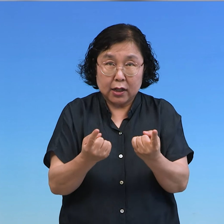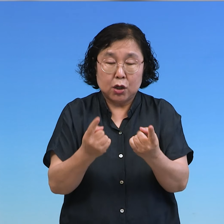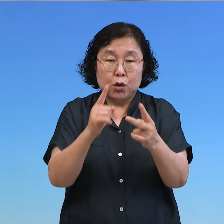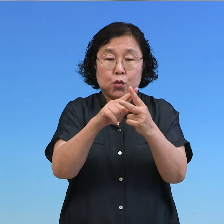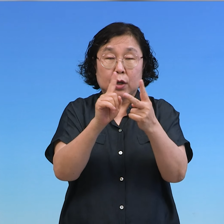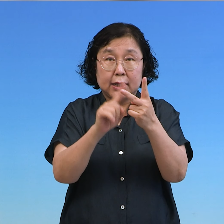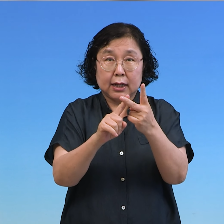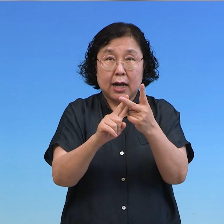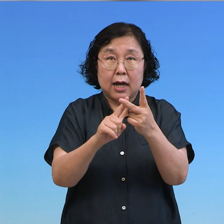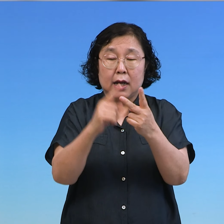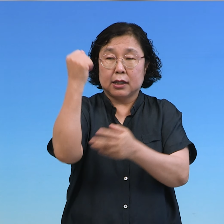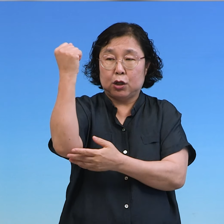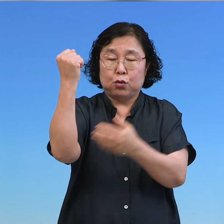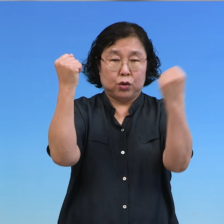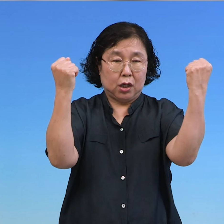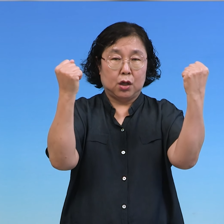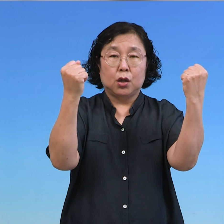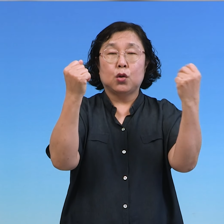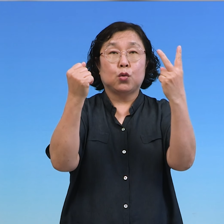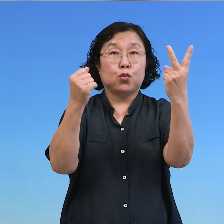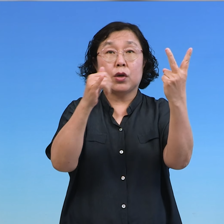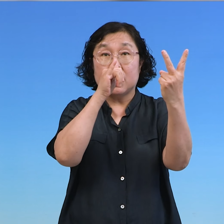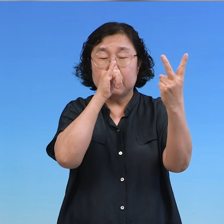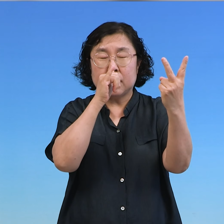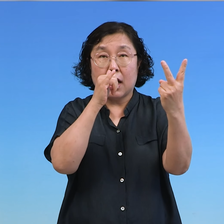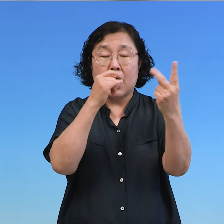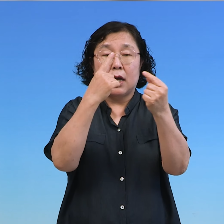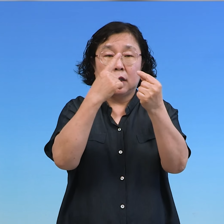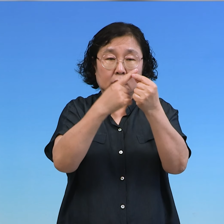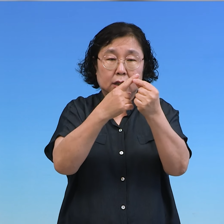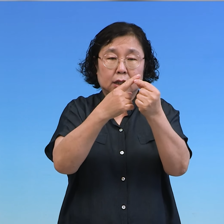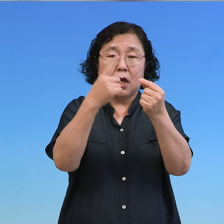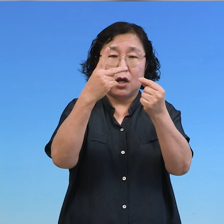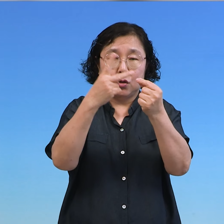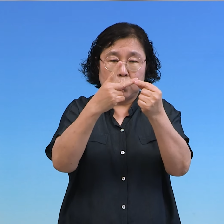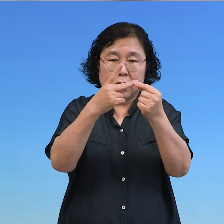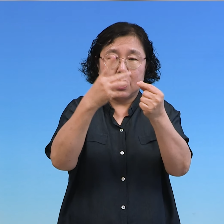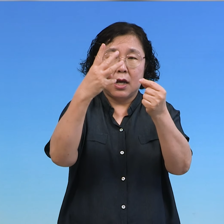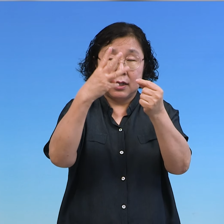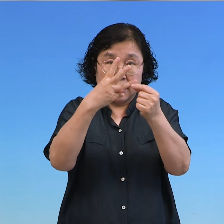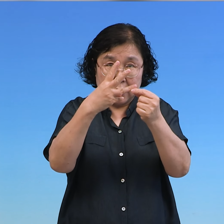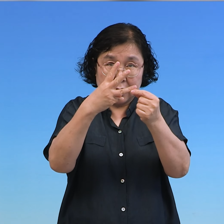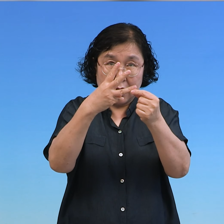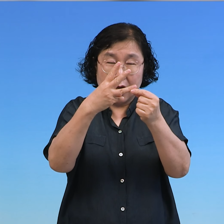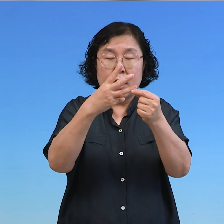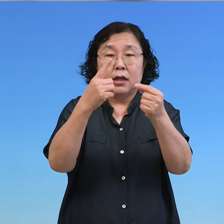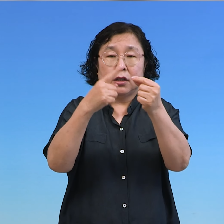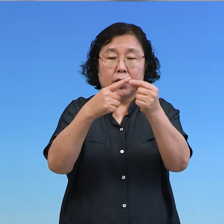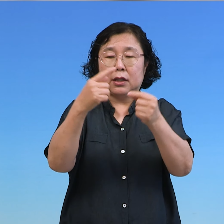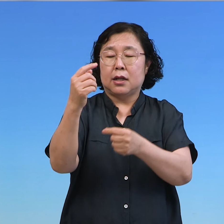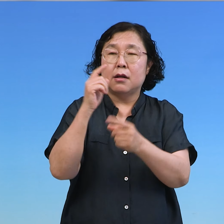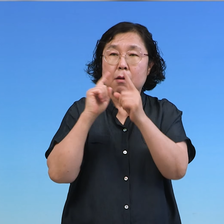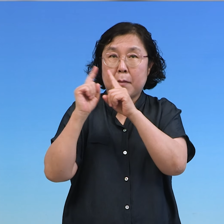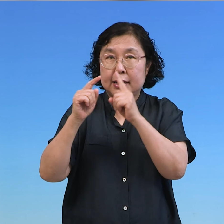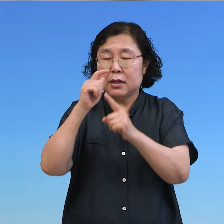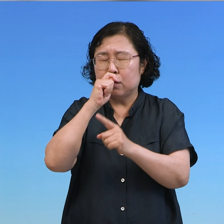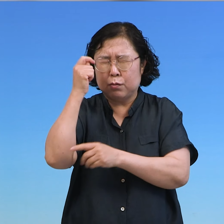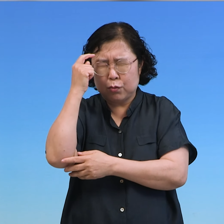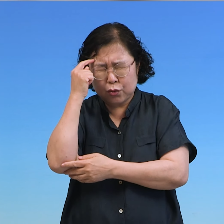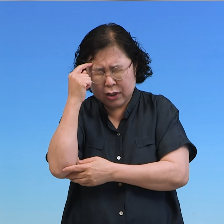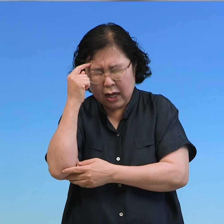기도 훈련이에요 그래서 지금 첫째 둘째 셋째 항목을 가지고 계속 적용해서 지금 두